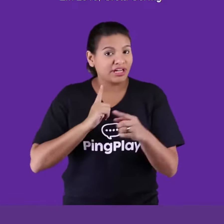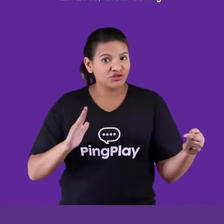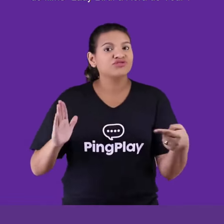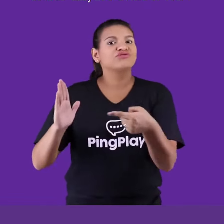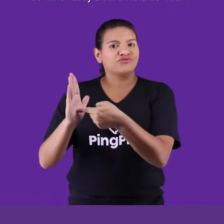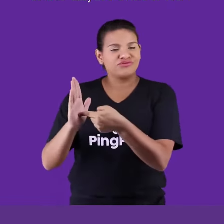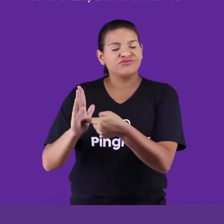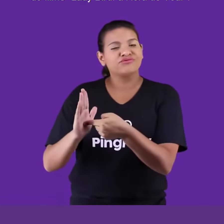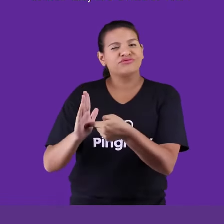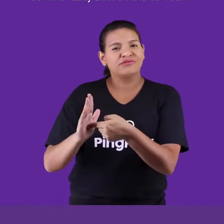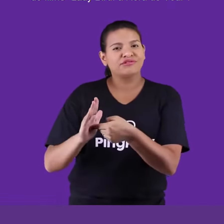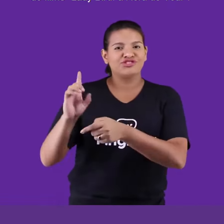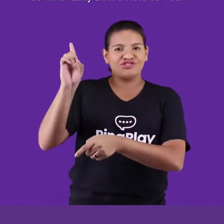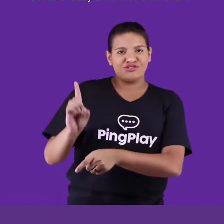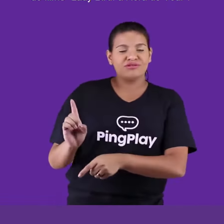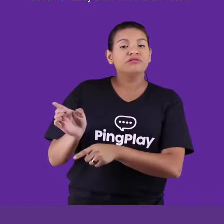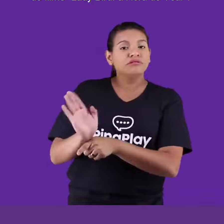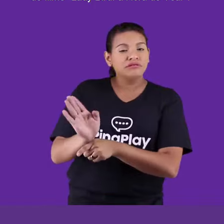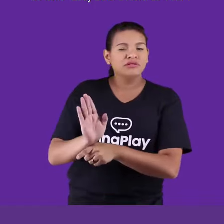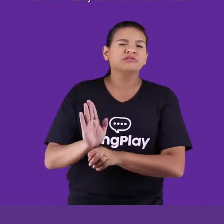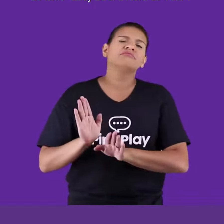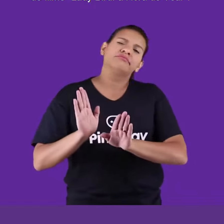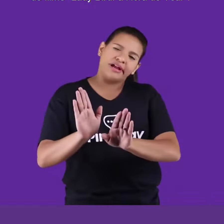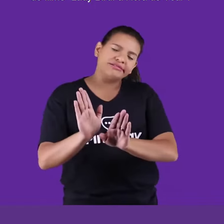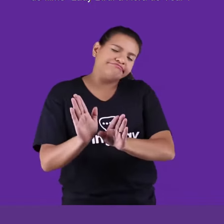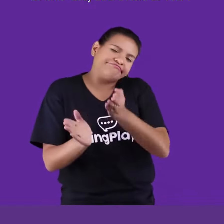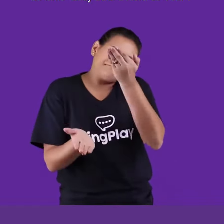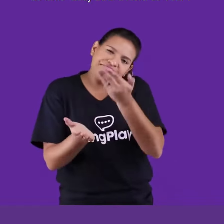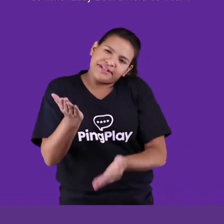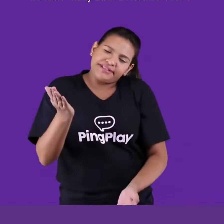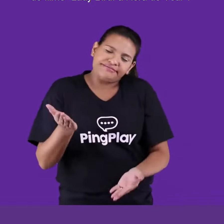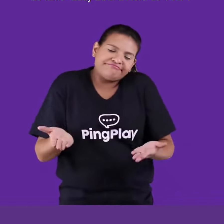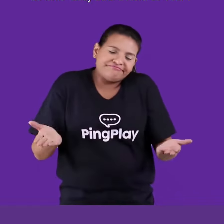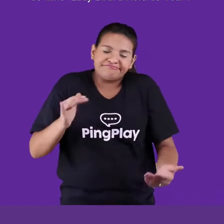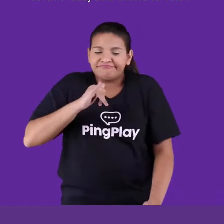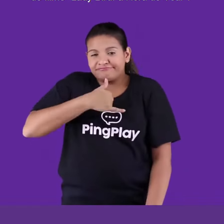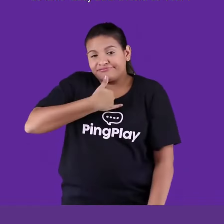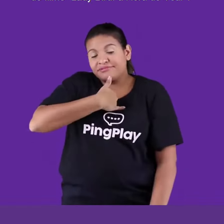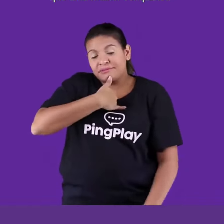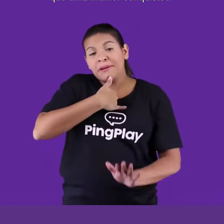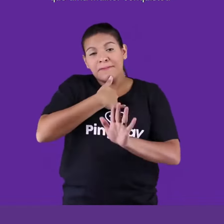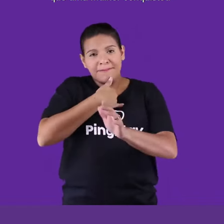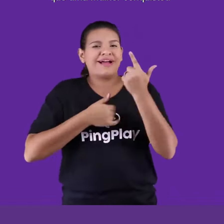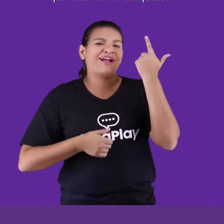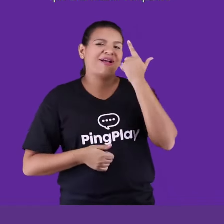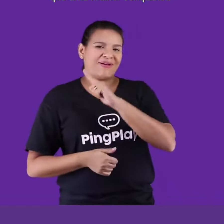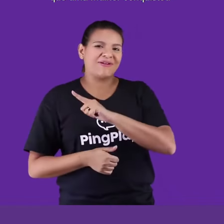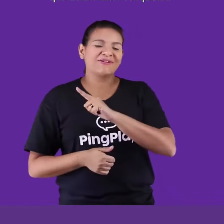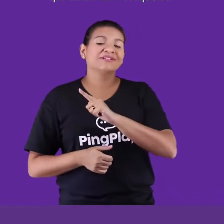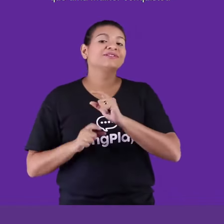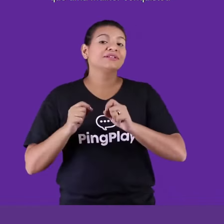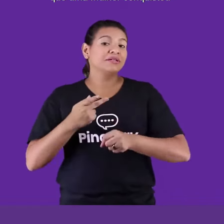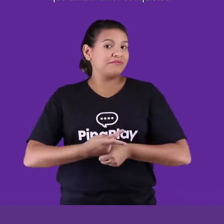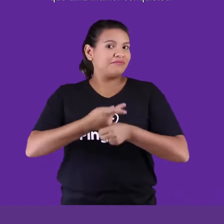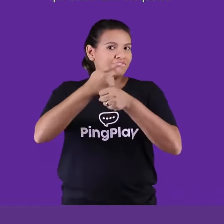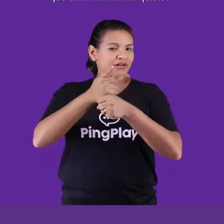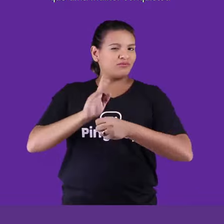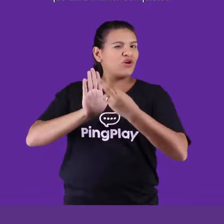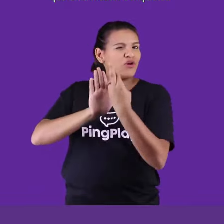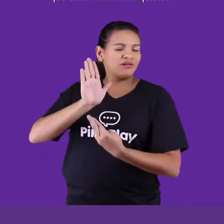greta guerra e foi indicado em sua estreia na direção do filme Lady Bird a hora de voar essa foi a primeira vez que uma